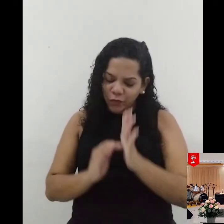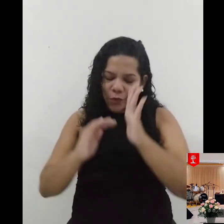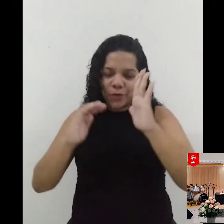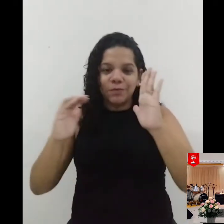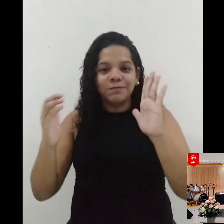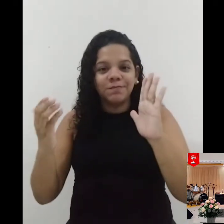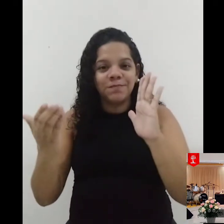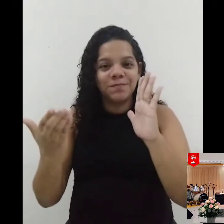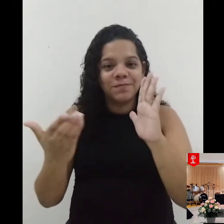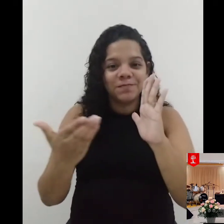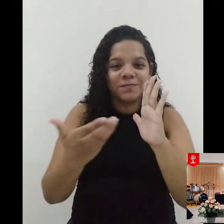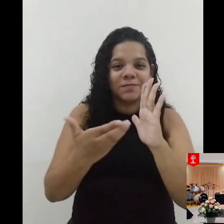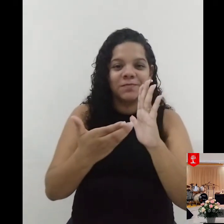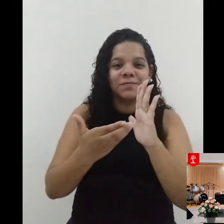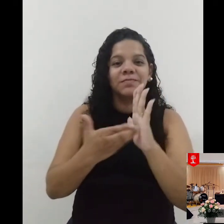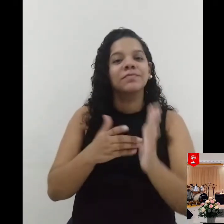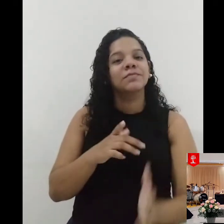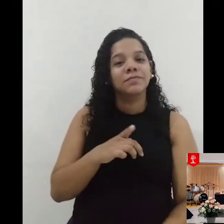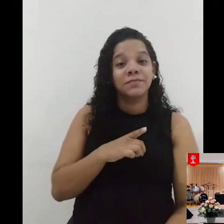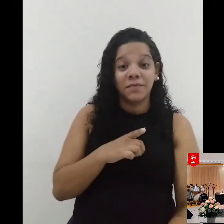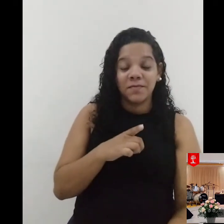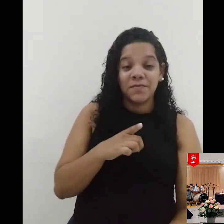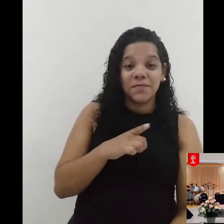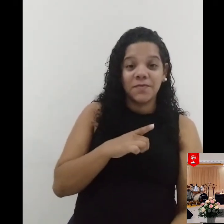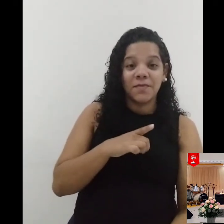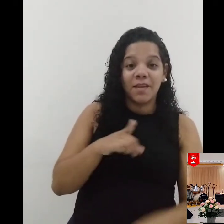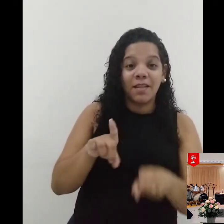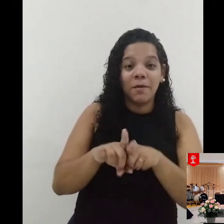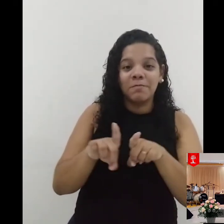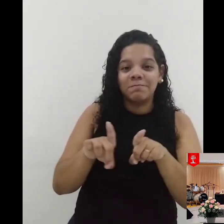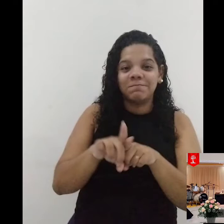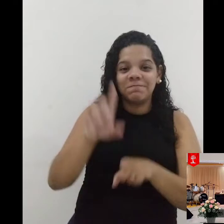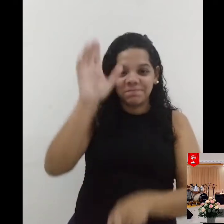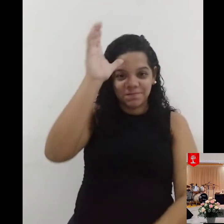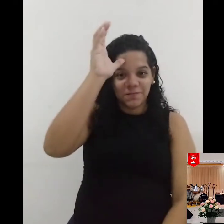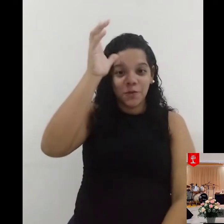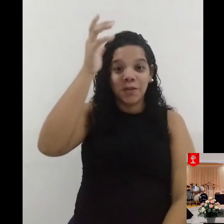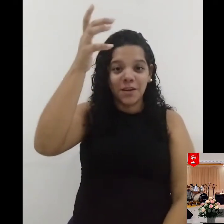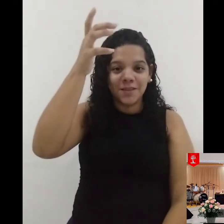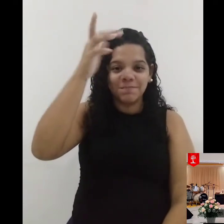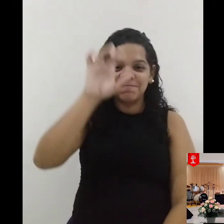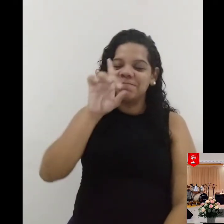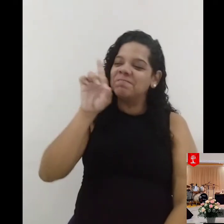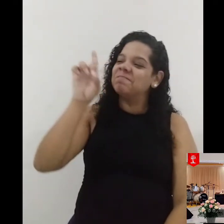bem. Tu és tremendo.